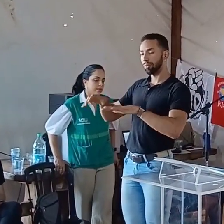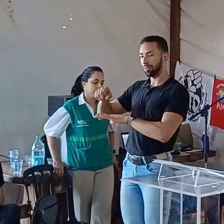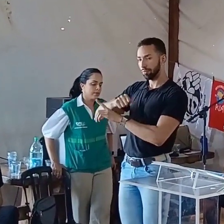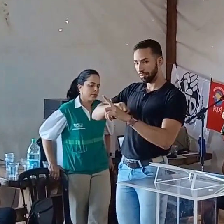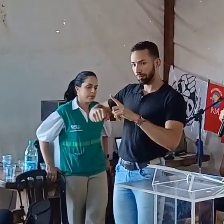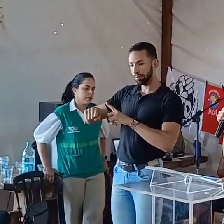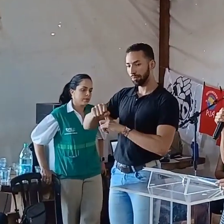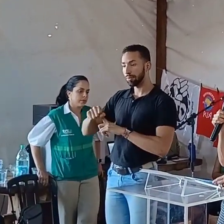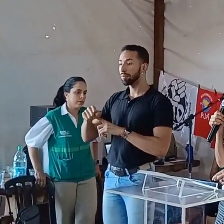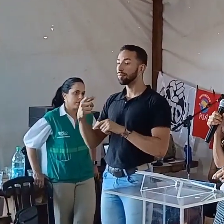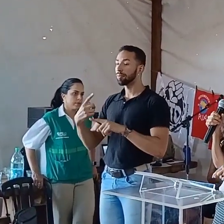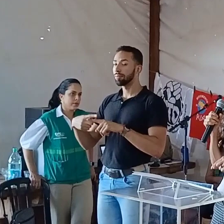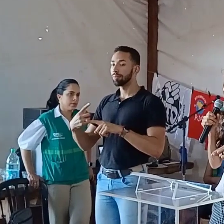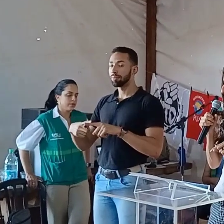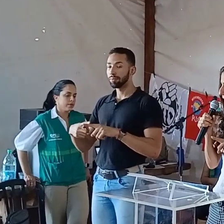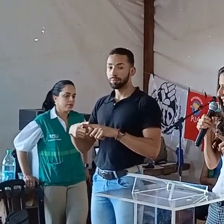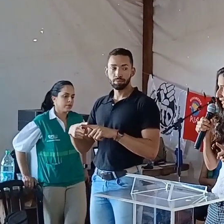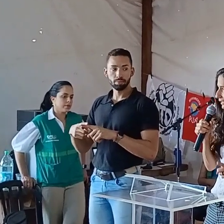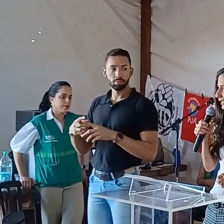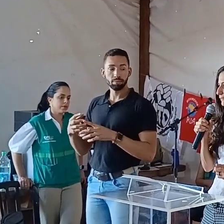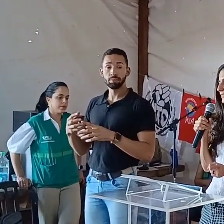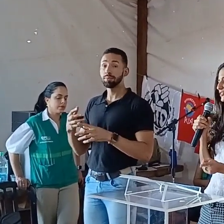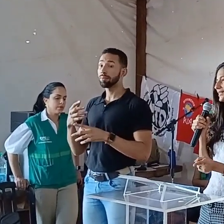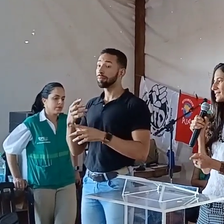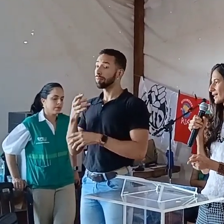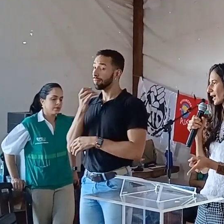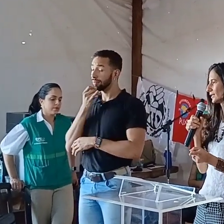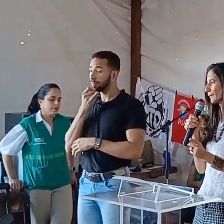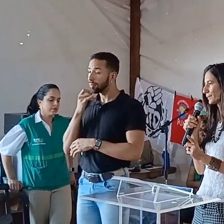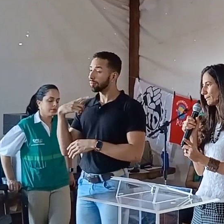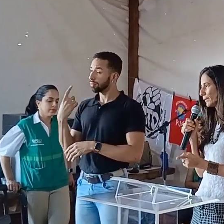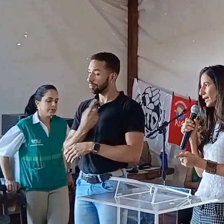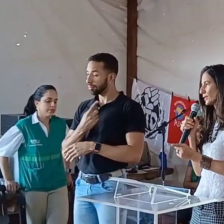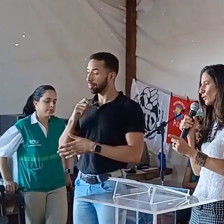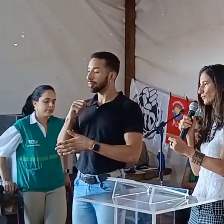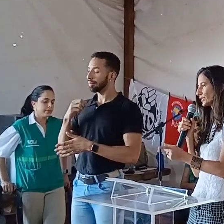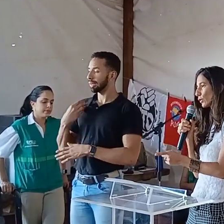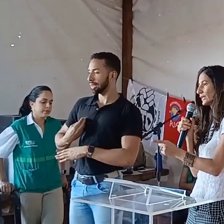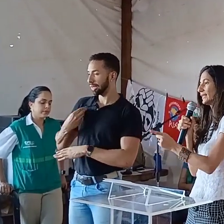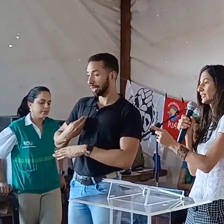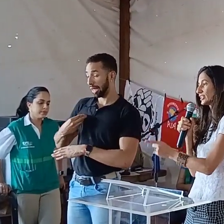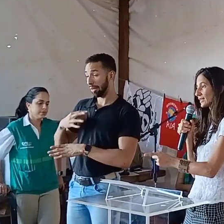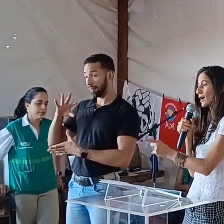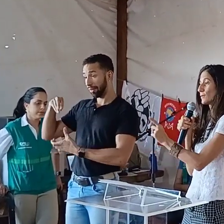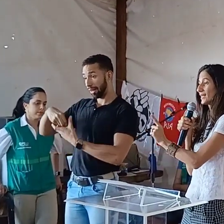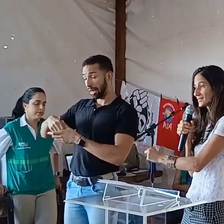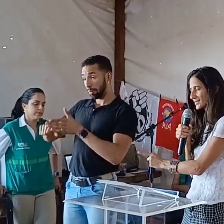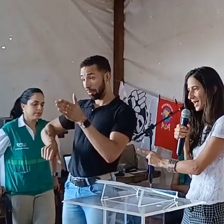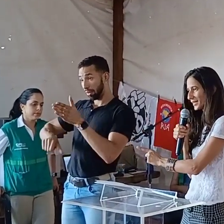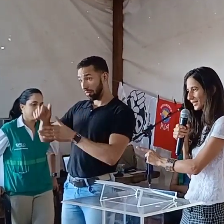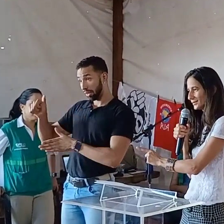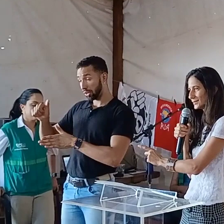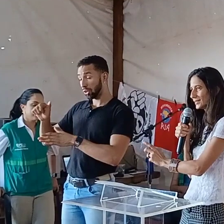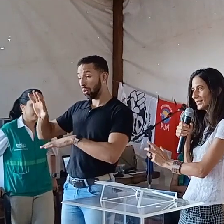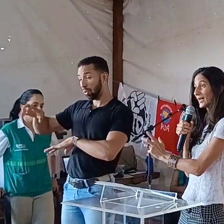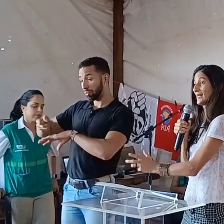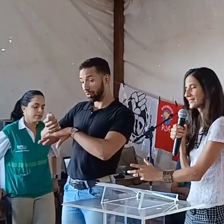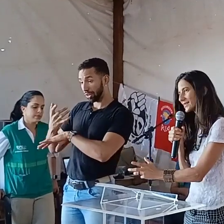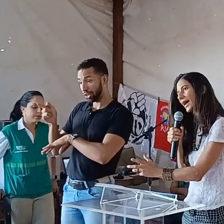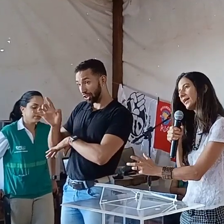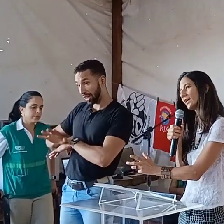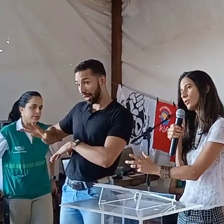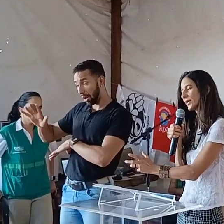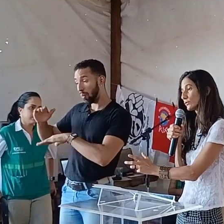sociais, pois a tarefa de estar na primeira ouvidoria geral externa, e